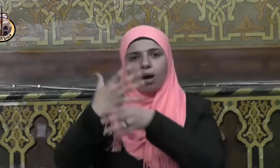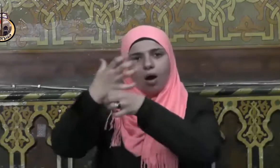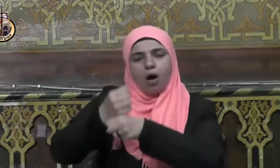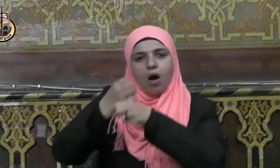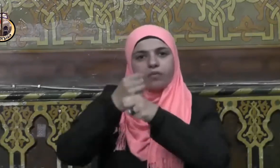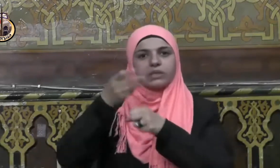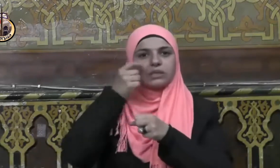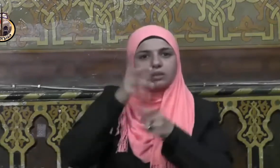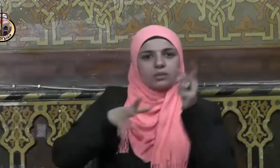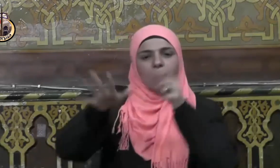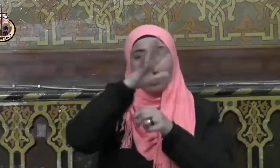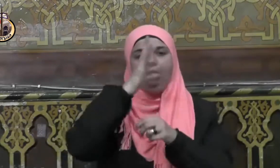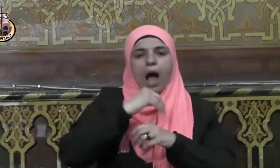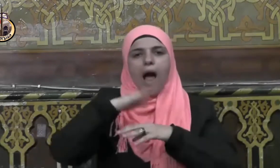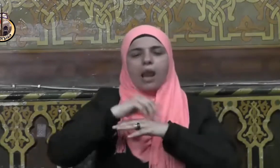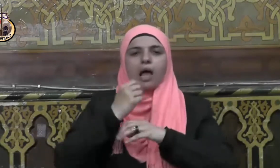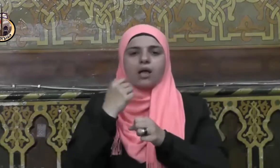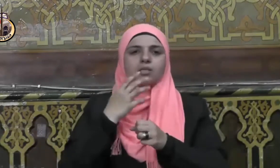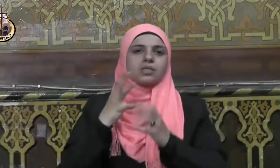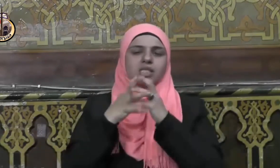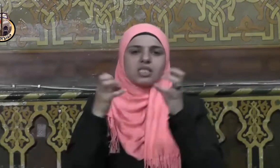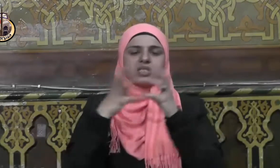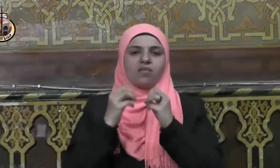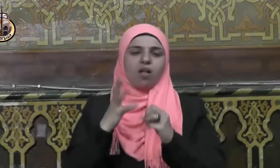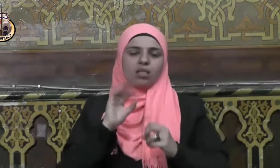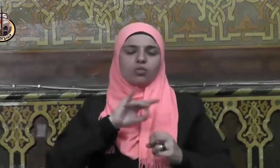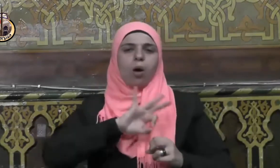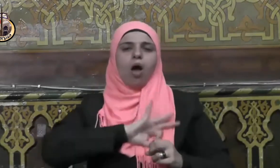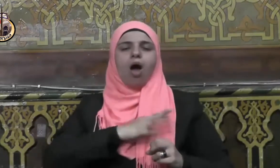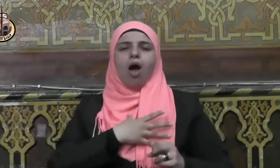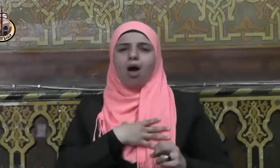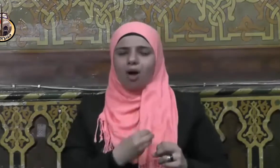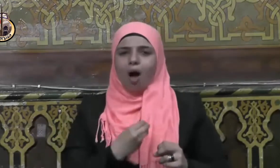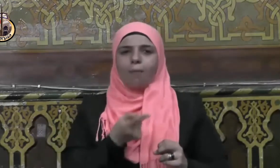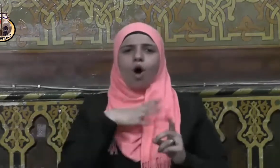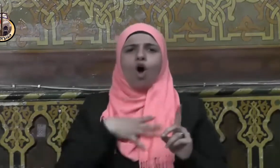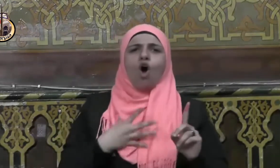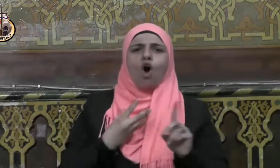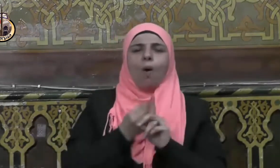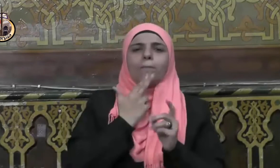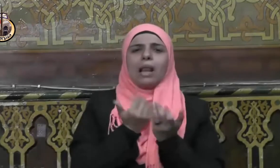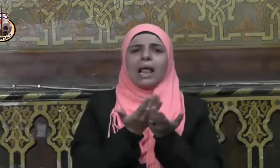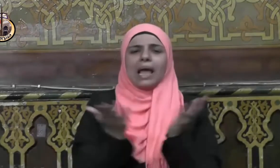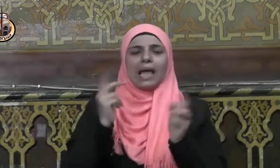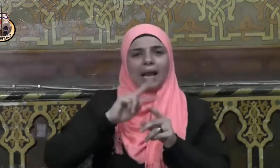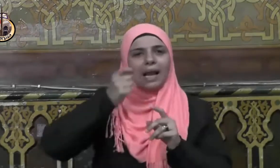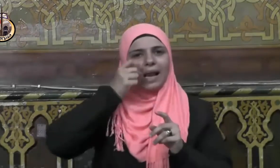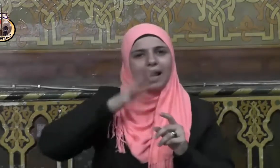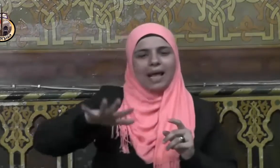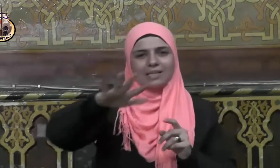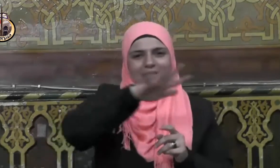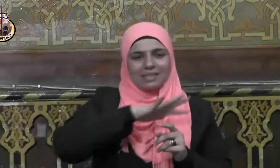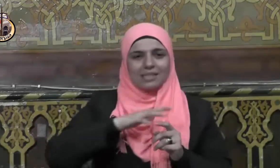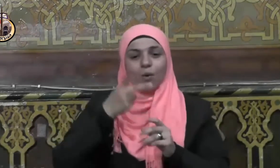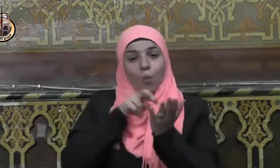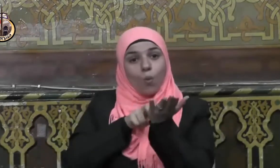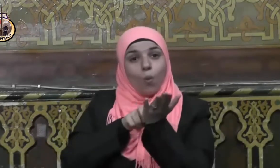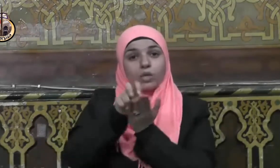الخلال الحميدة كالرحمة، وحب الخير للغير، والسعي لنفع